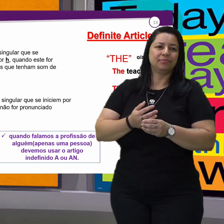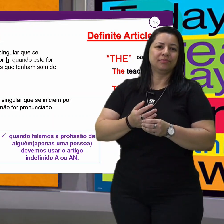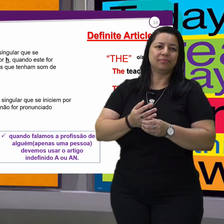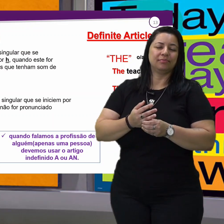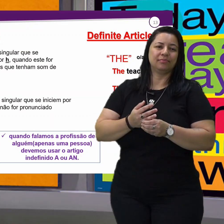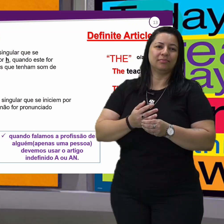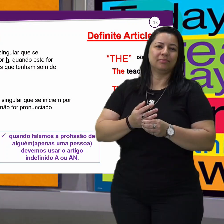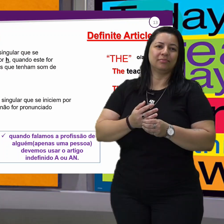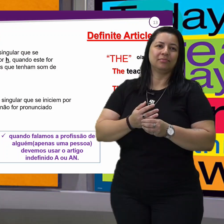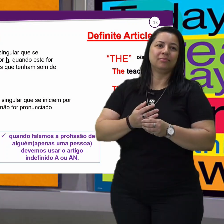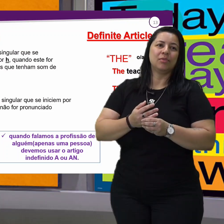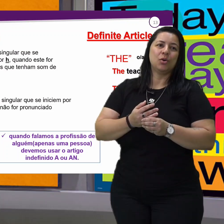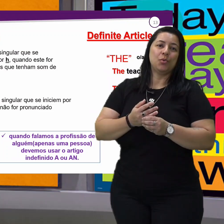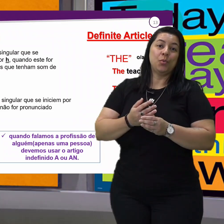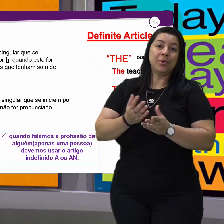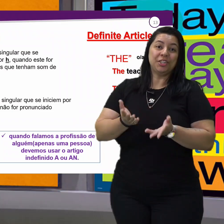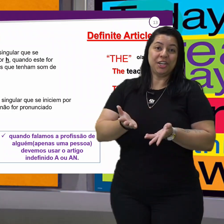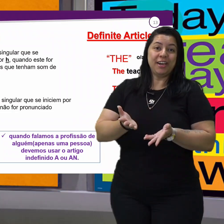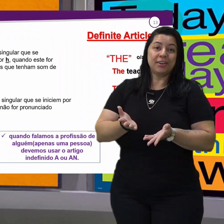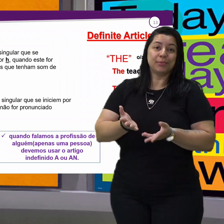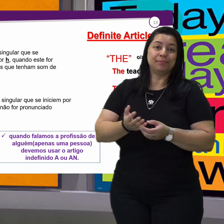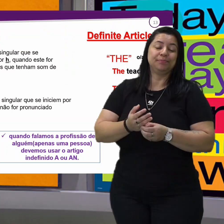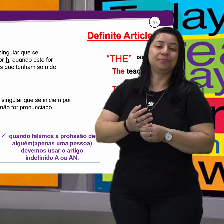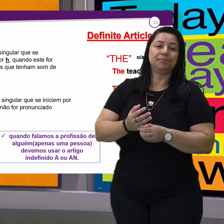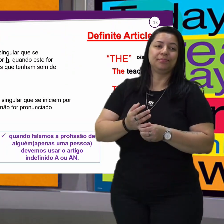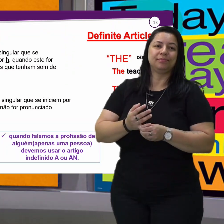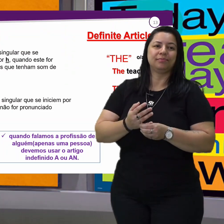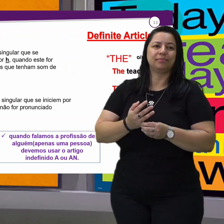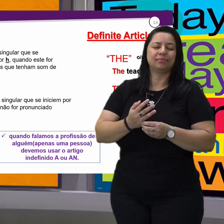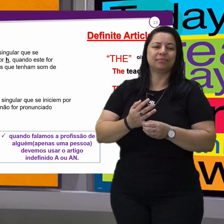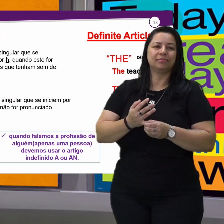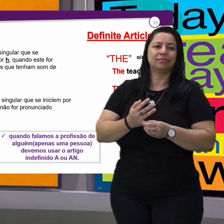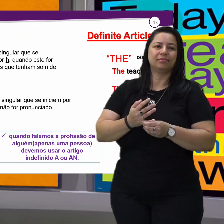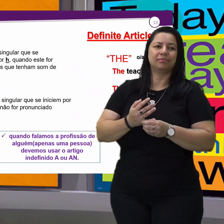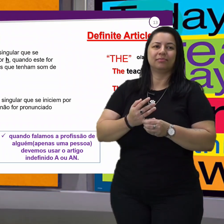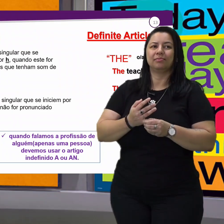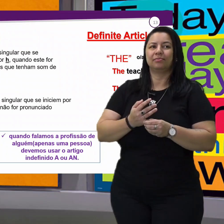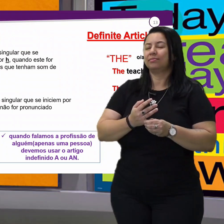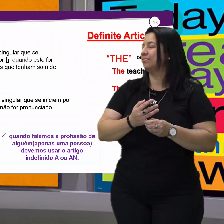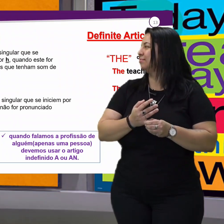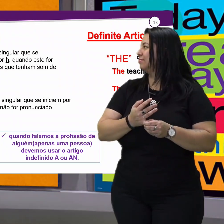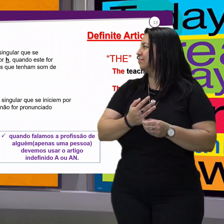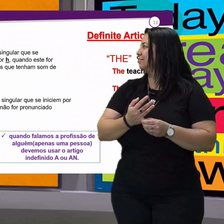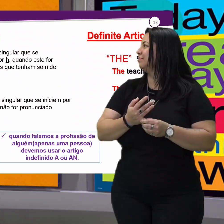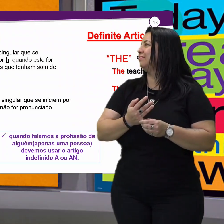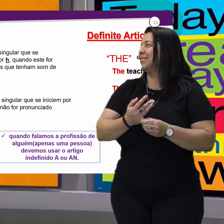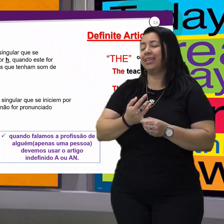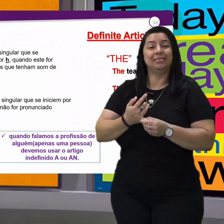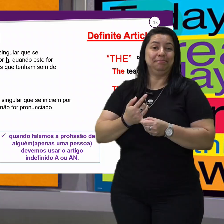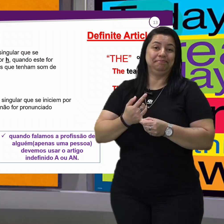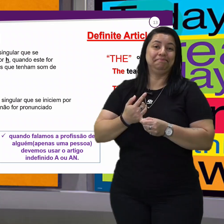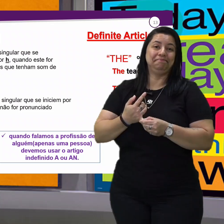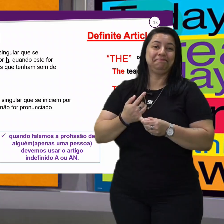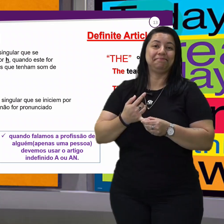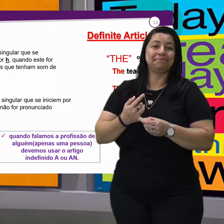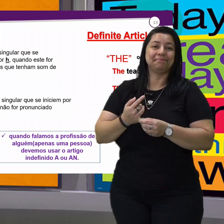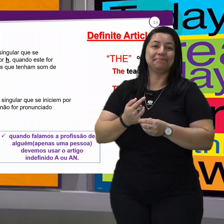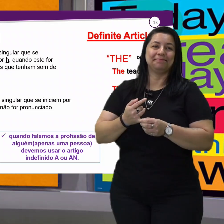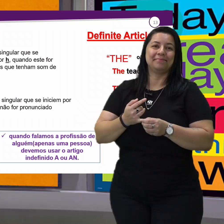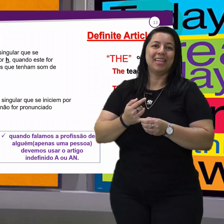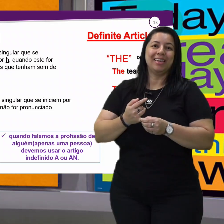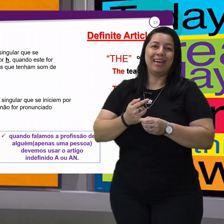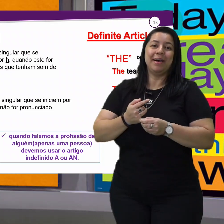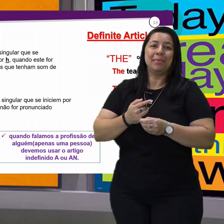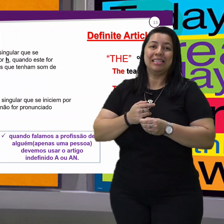is an engineer. Ele é um engenheiro. Mas aí você fala, ele é engenheiro. Pronto. A gente não fala assim, um engenheiro,